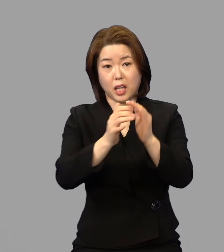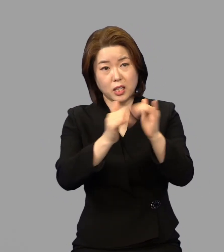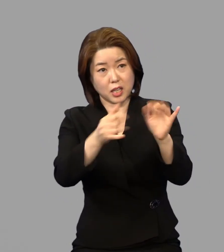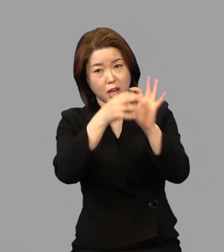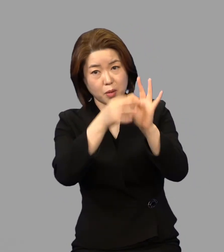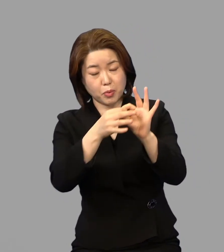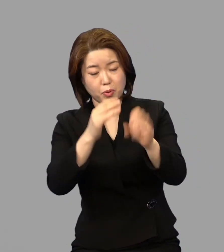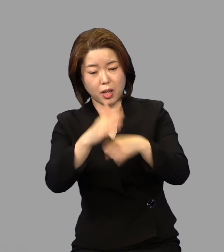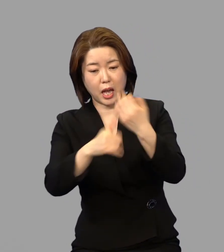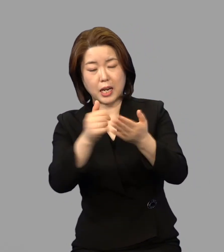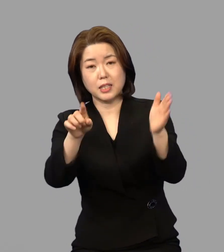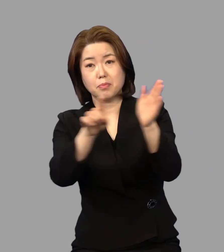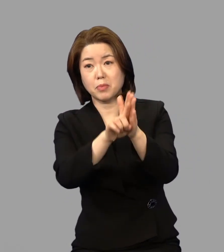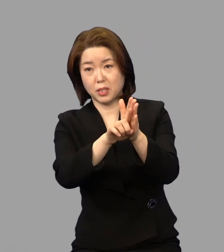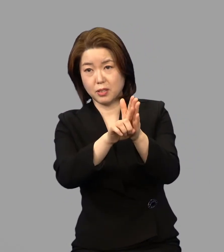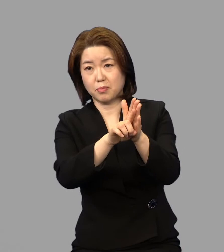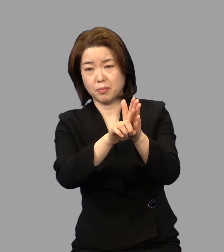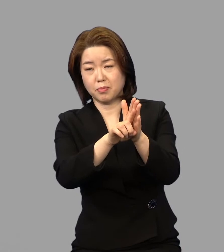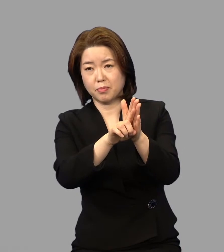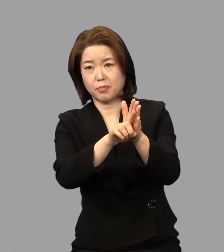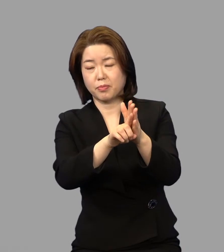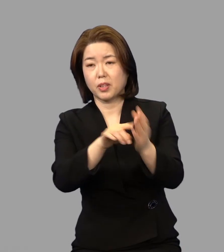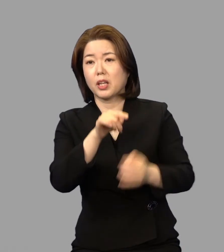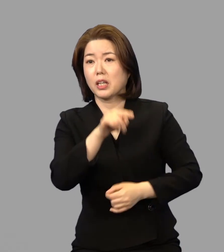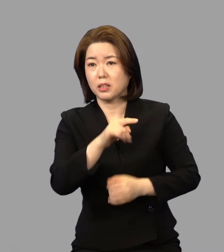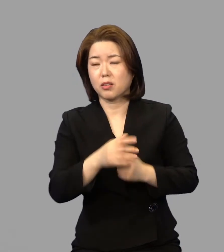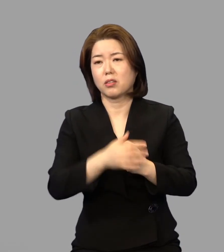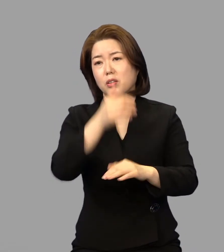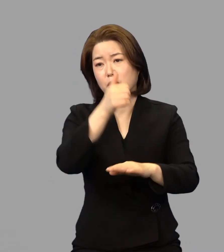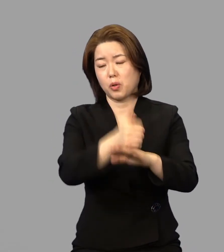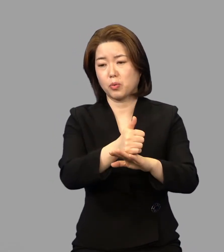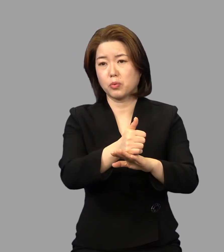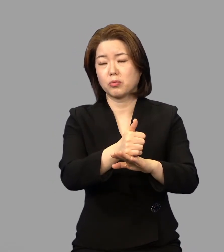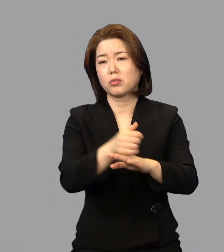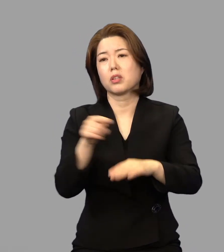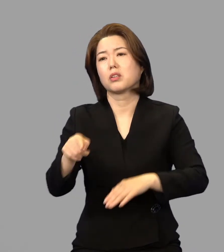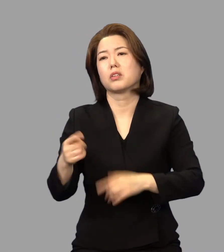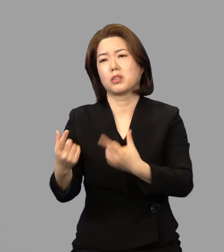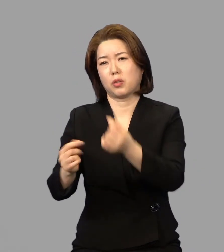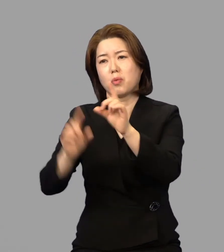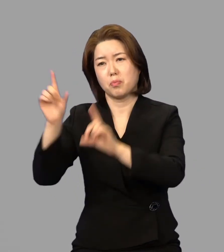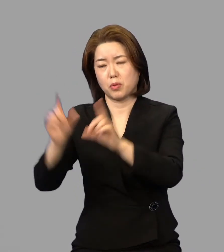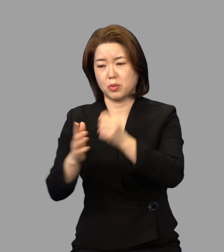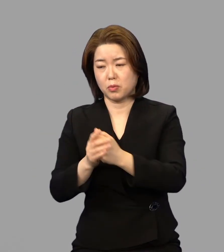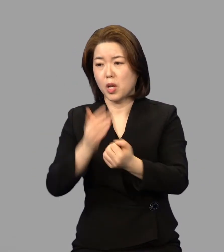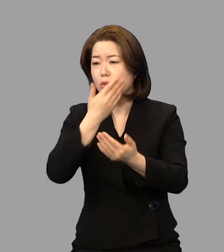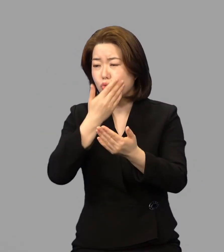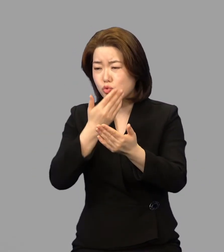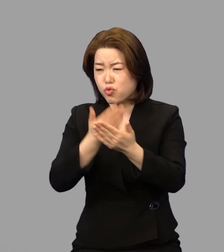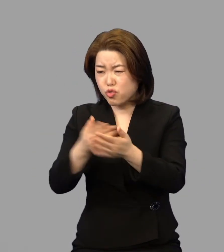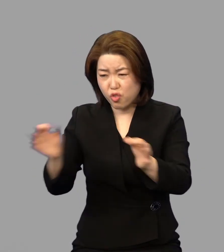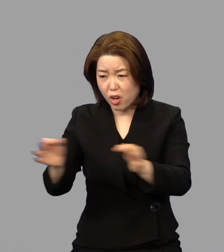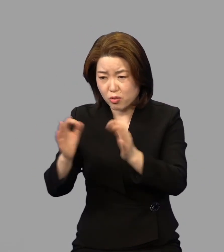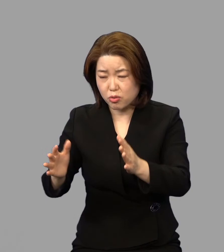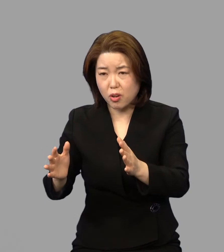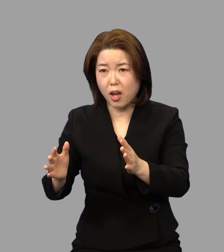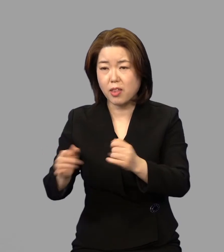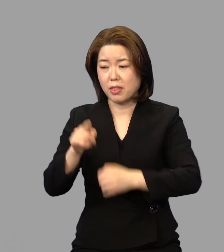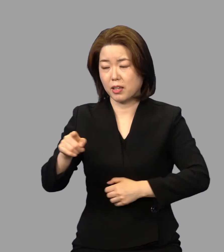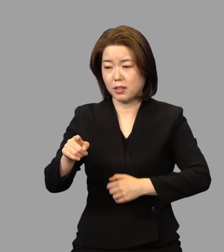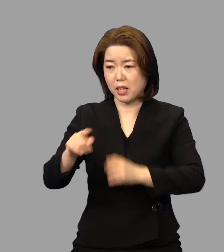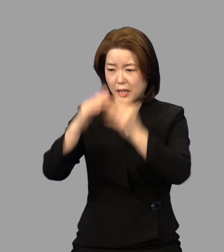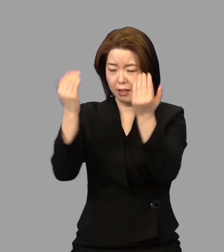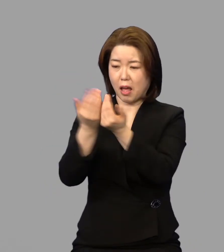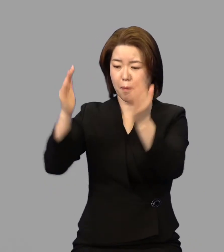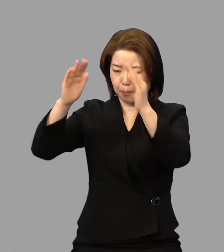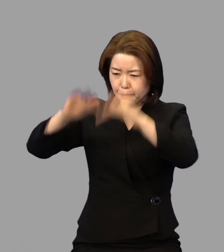하나님을 믿는 신앙은 결국 이렇게 돼요. 결정적인 순간에 그때 다